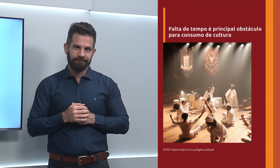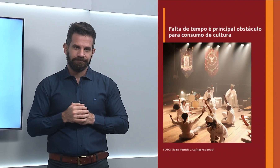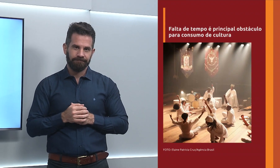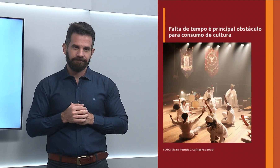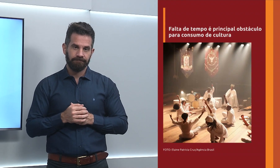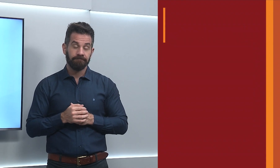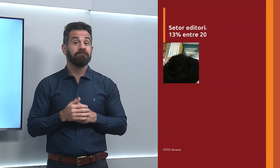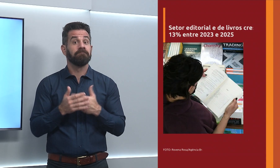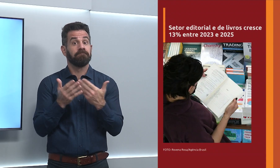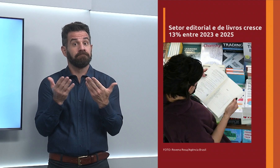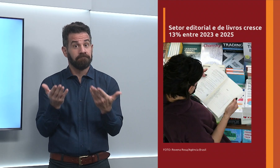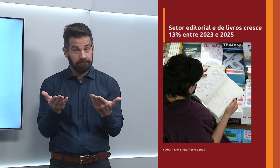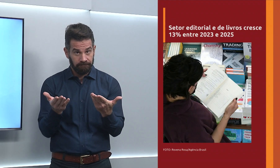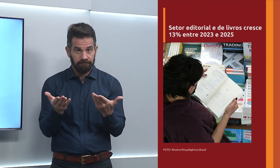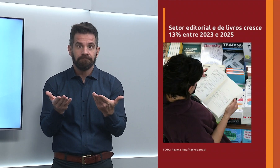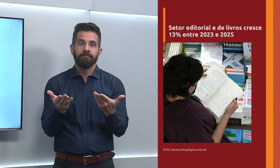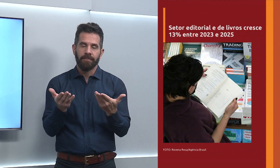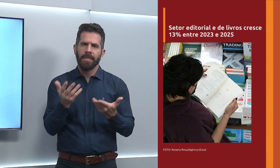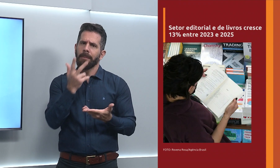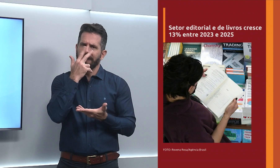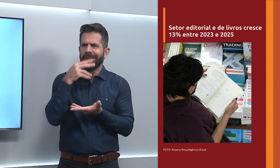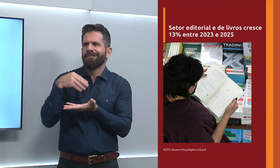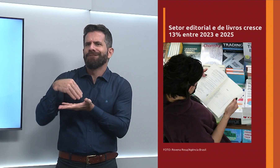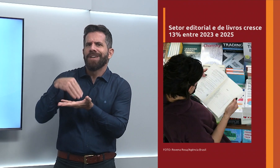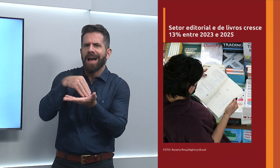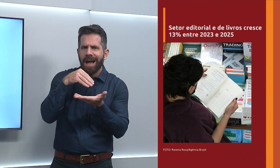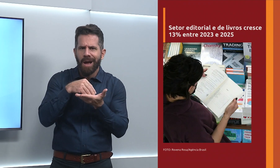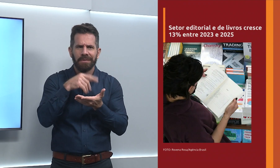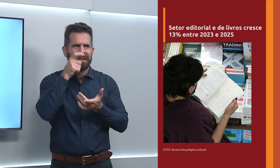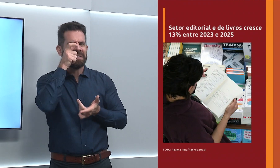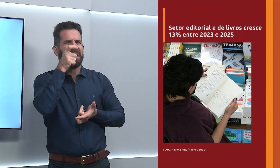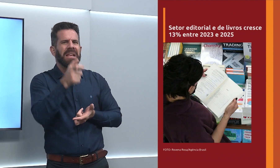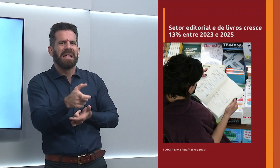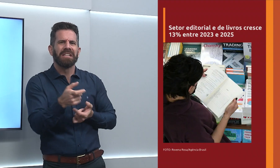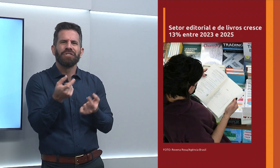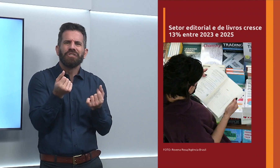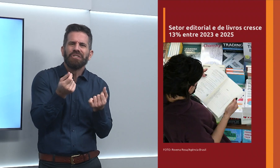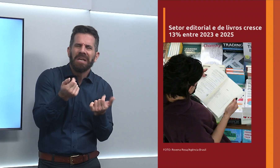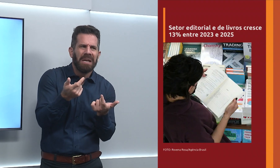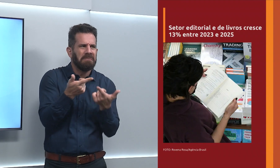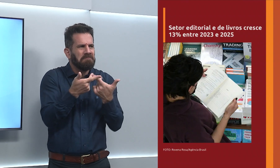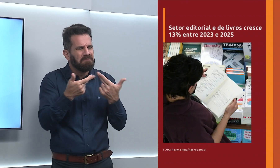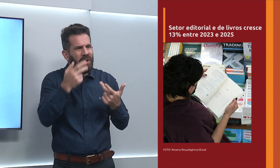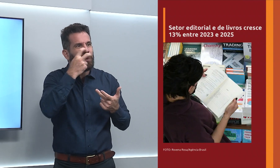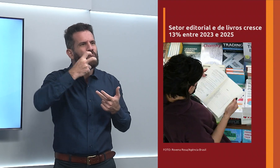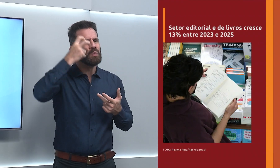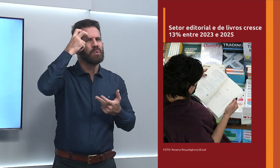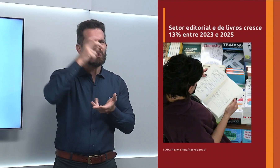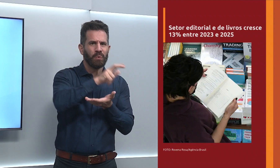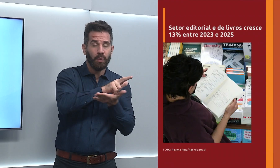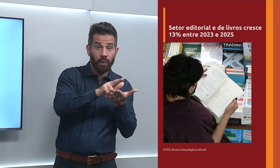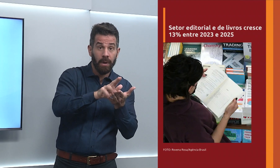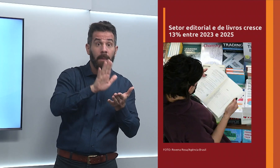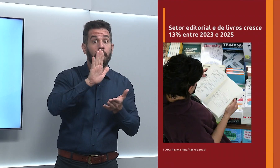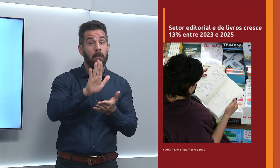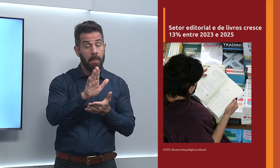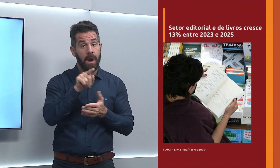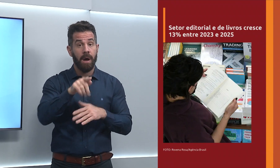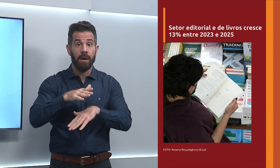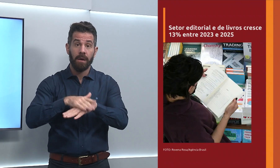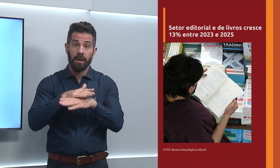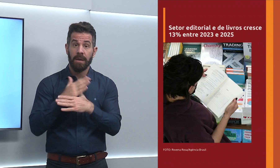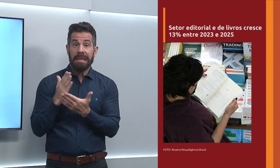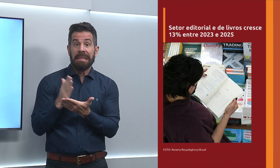Bom, apesar de faltar interesse, dinheiro para consumir os produtos culturais, o setor editorial